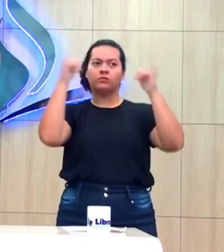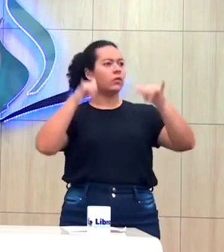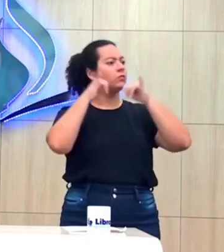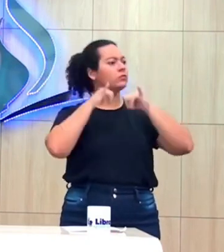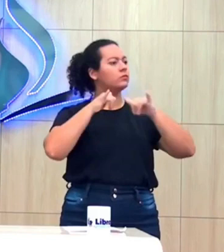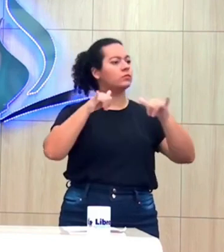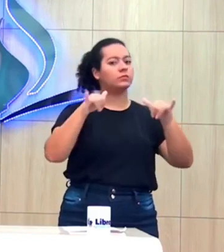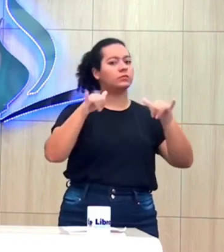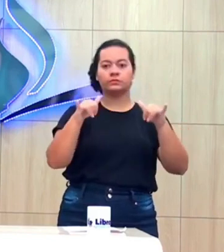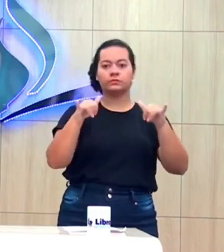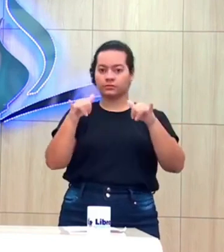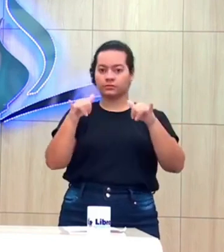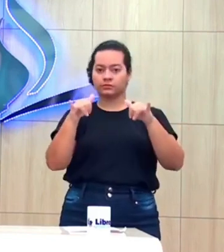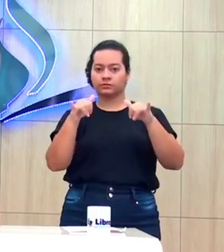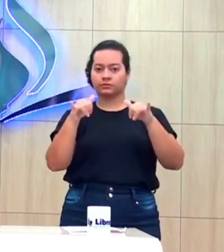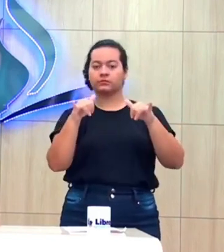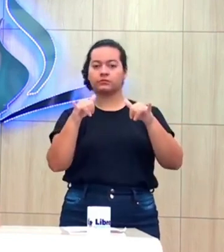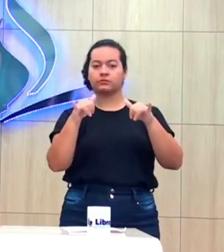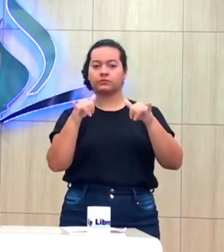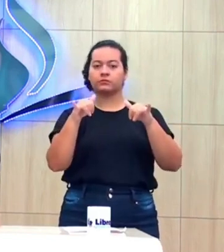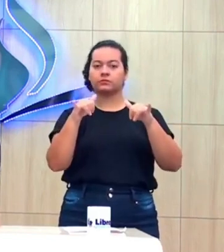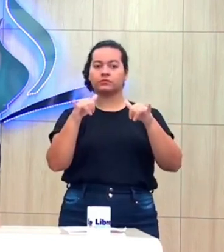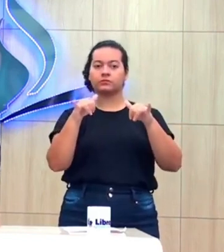de que pega-se